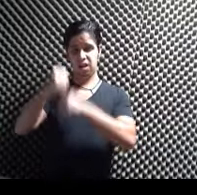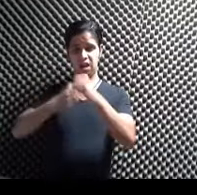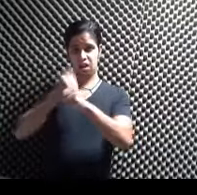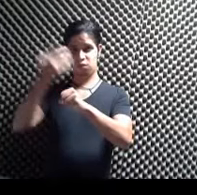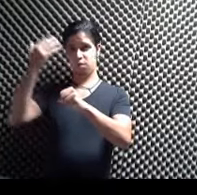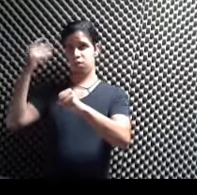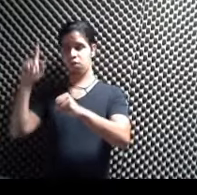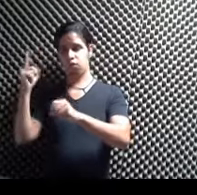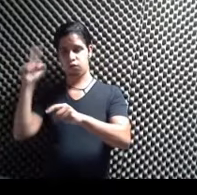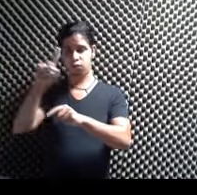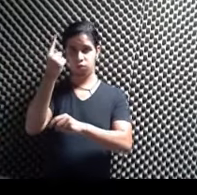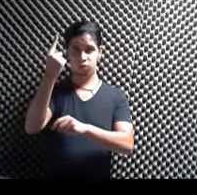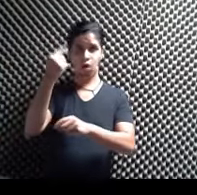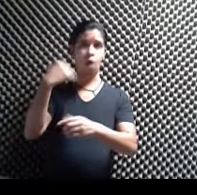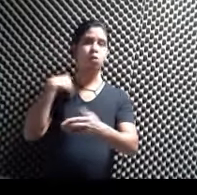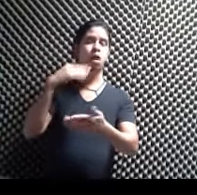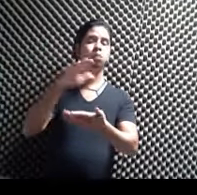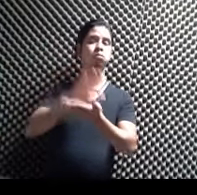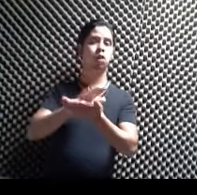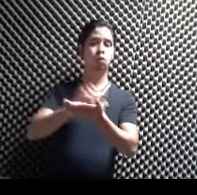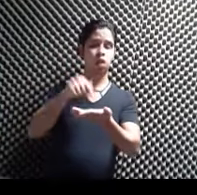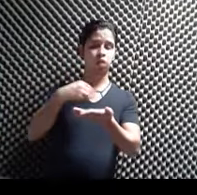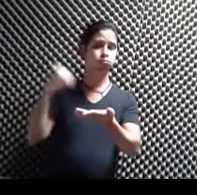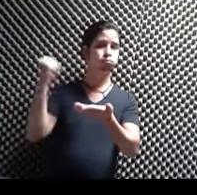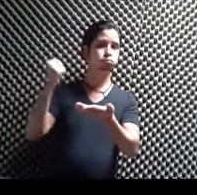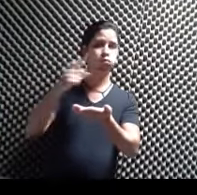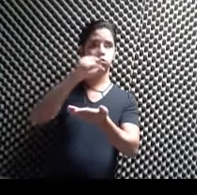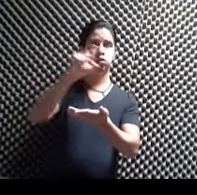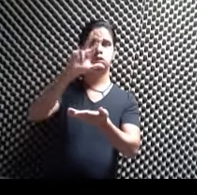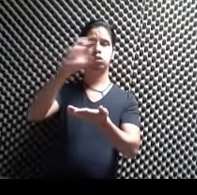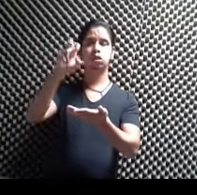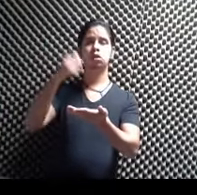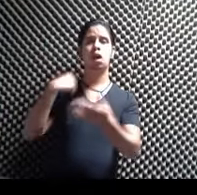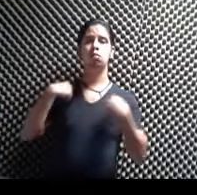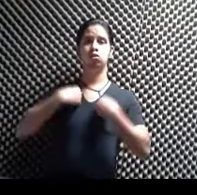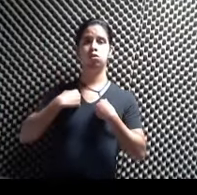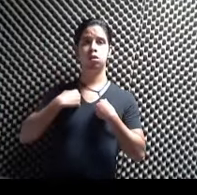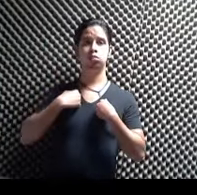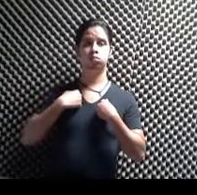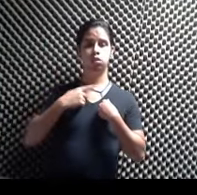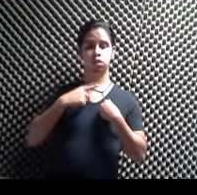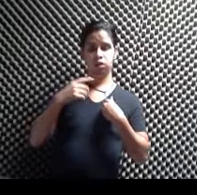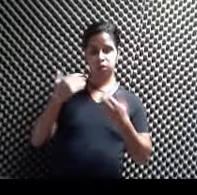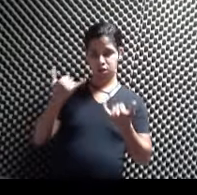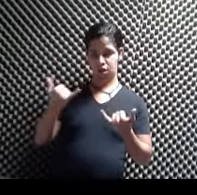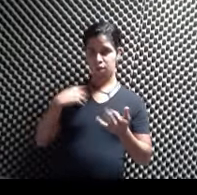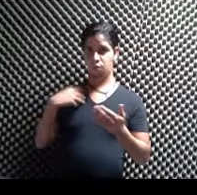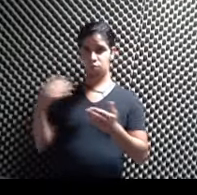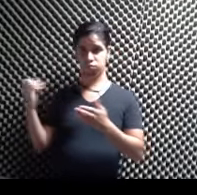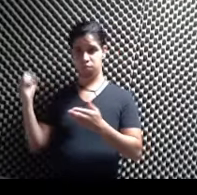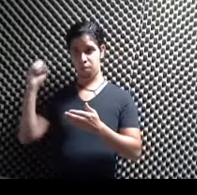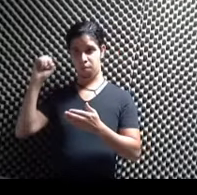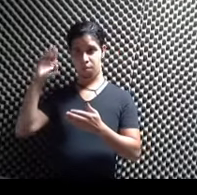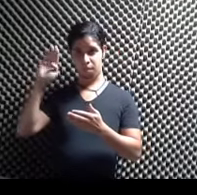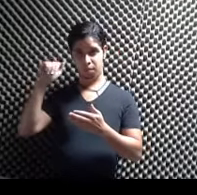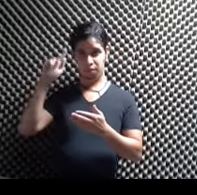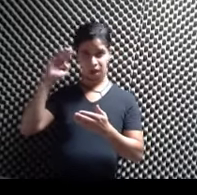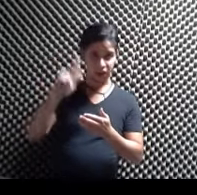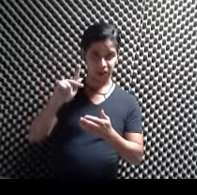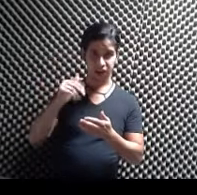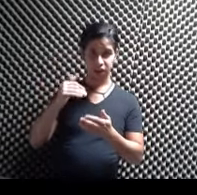130 mochilas aproximadamente y decidimos regresar a los batallas para llevar 200 mochilas. Este así año, que, o sea que ahora en este